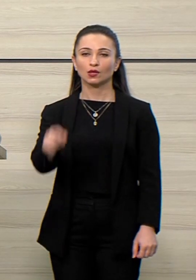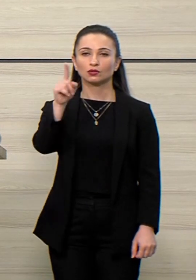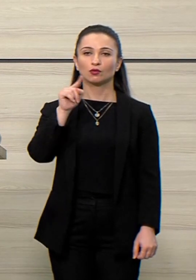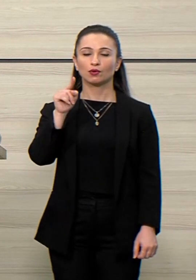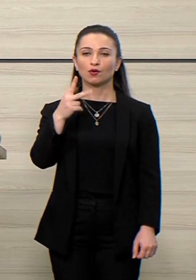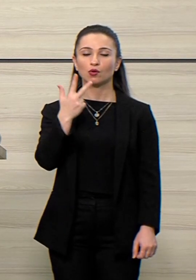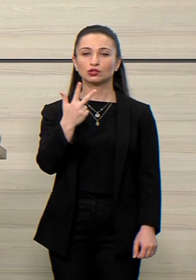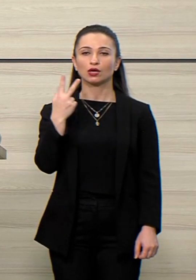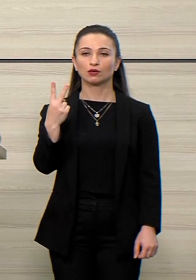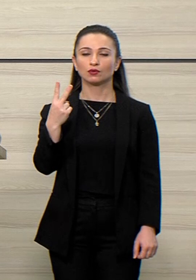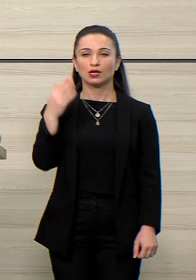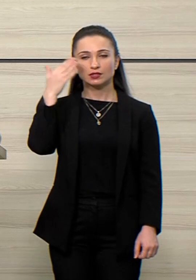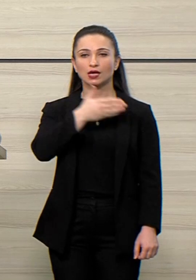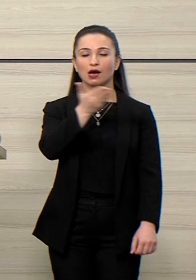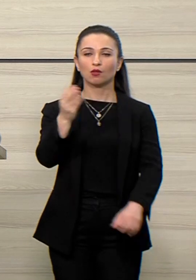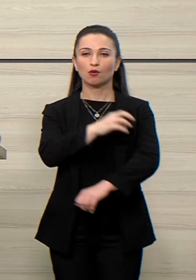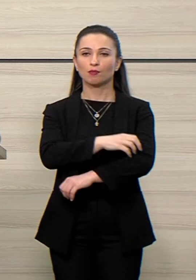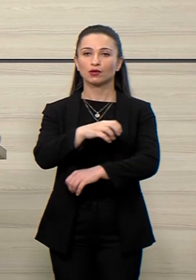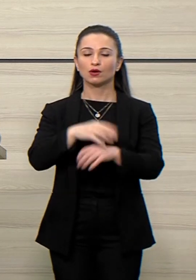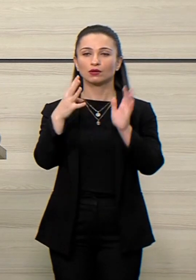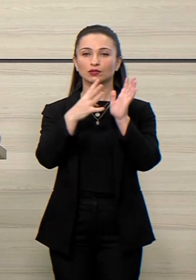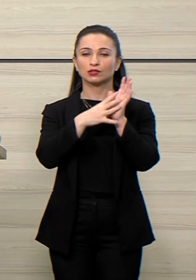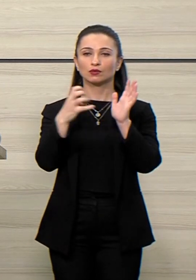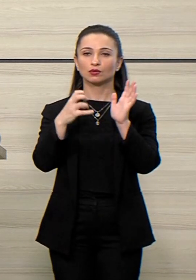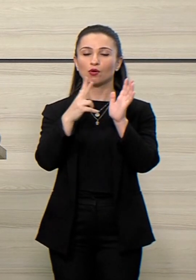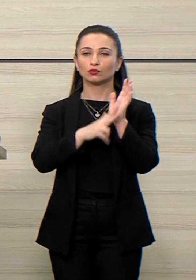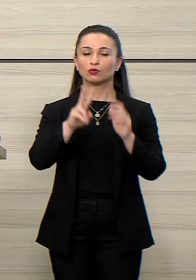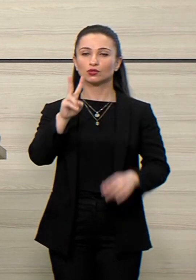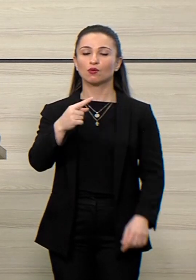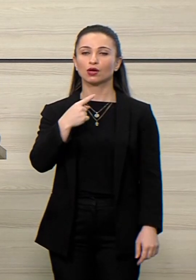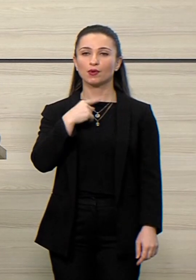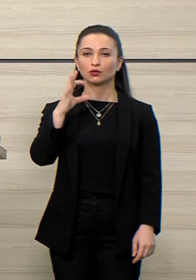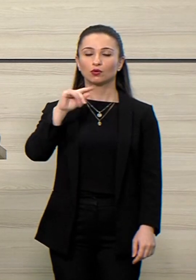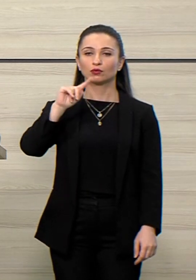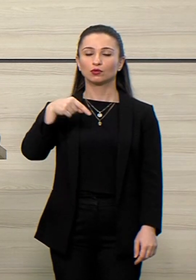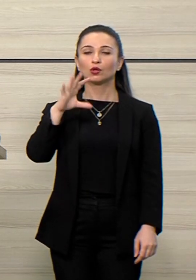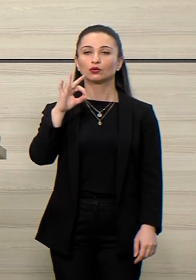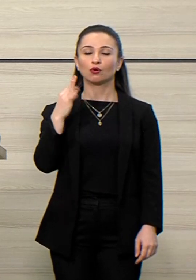ნომერი 32 სახალხო პარტია, 982 ხმა,